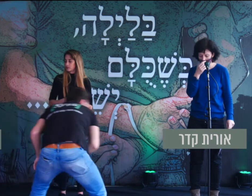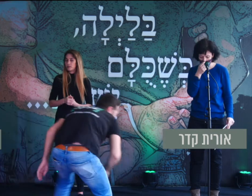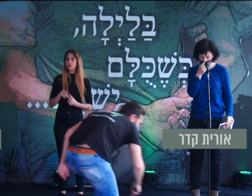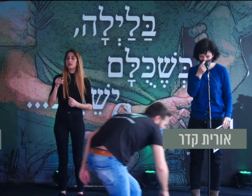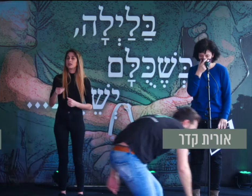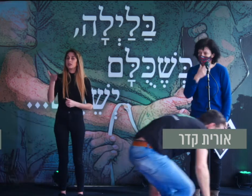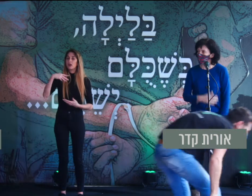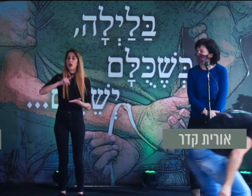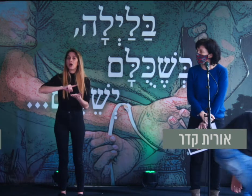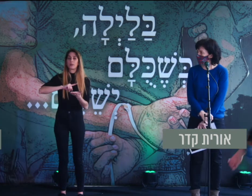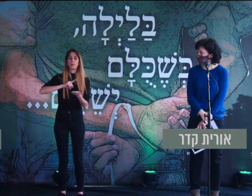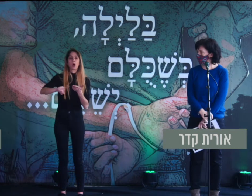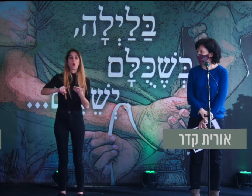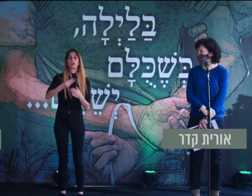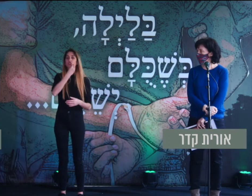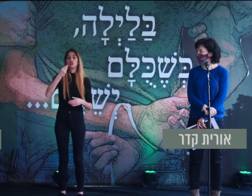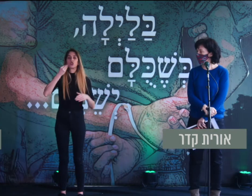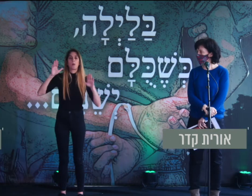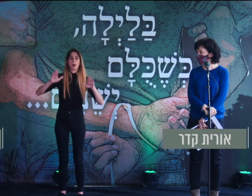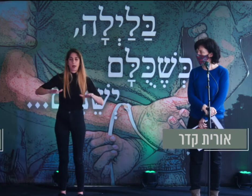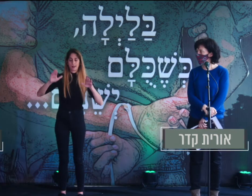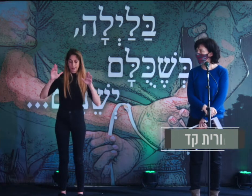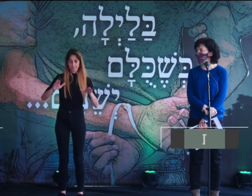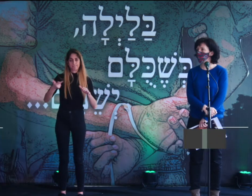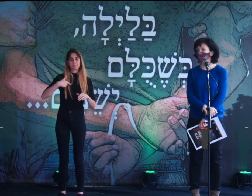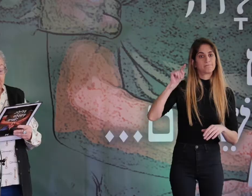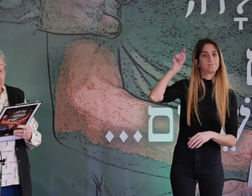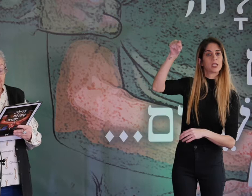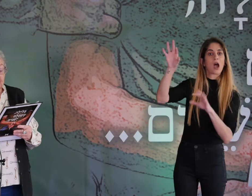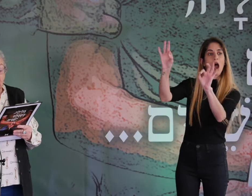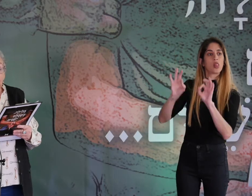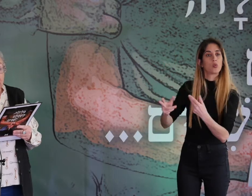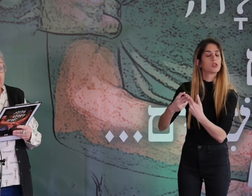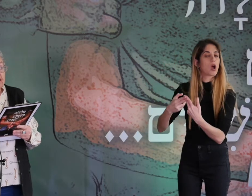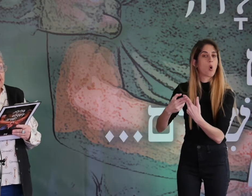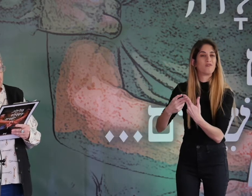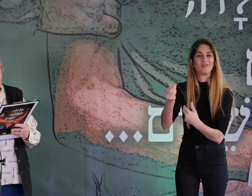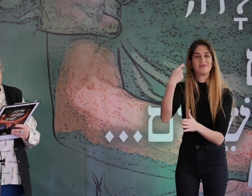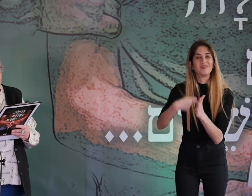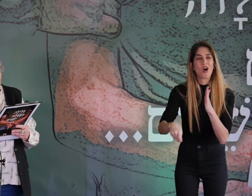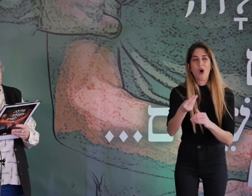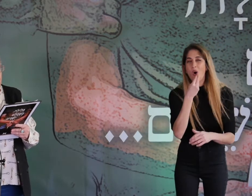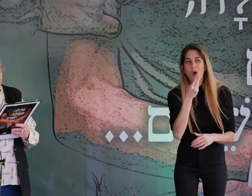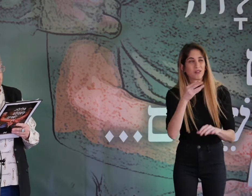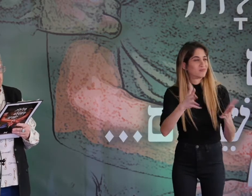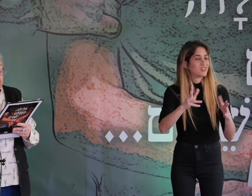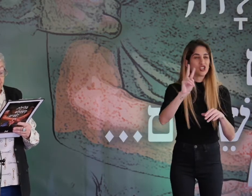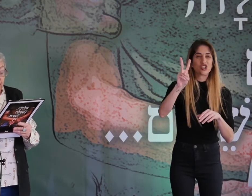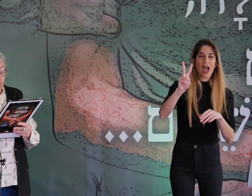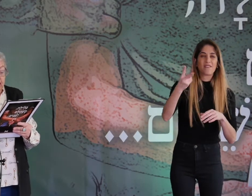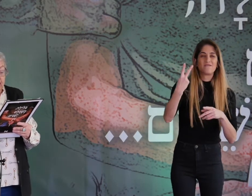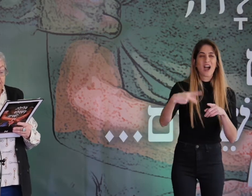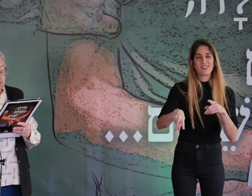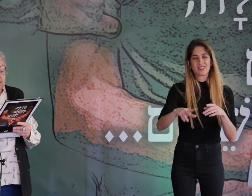זה היה בחודש צום הרמדאן. הלכתי לחנות קרובה לקנות אוכל בסביבות